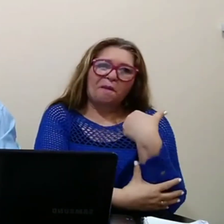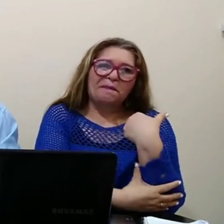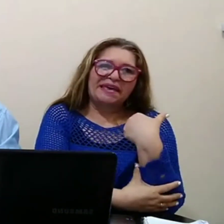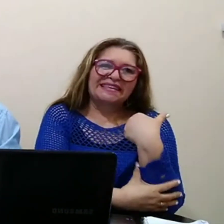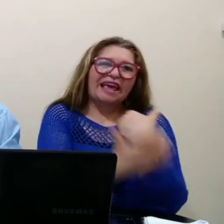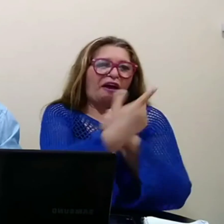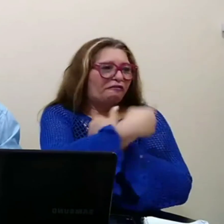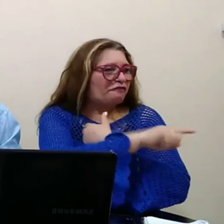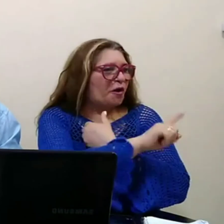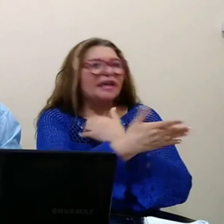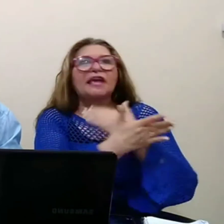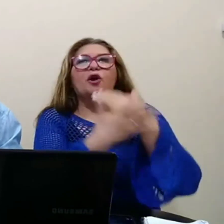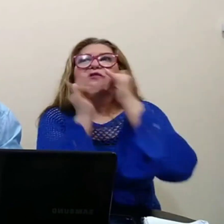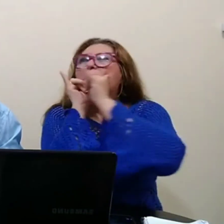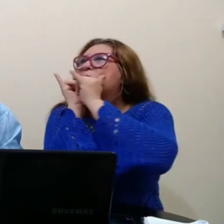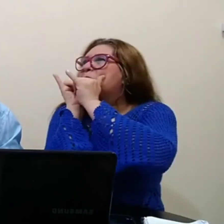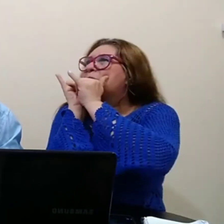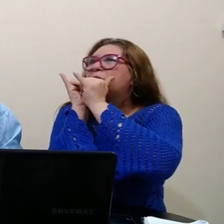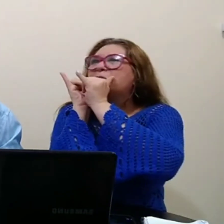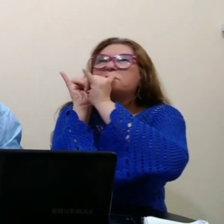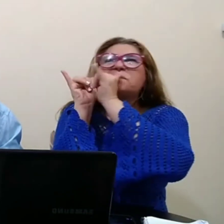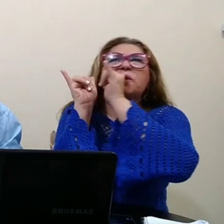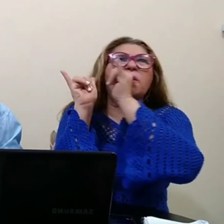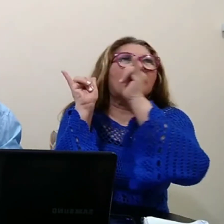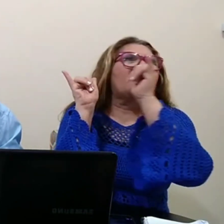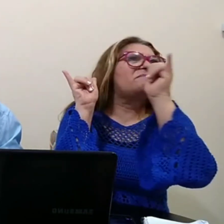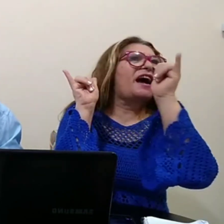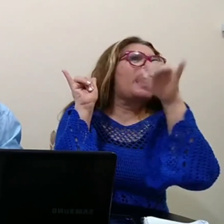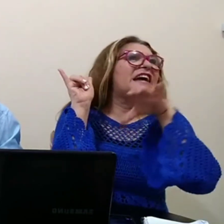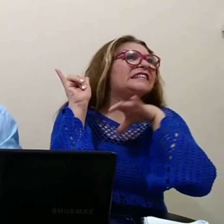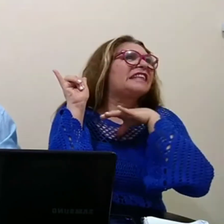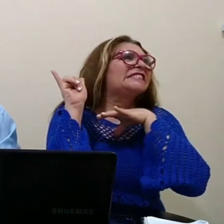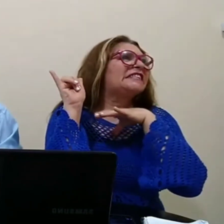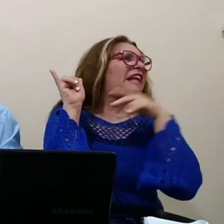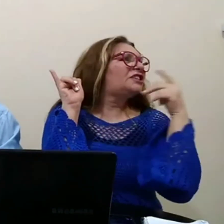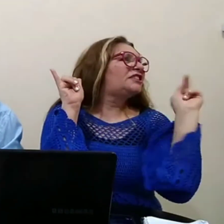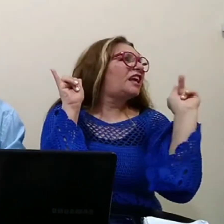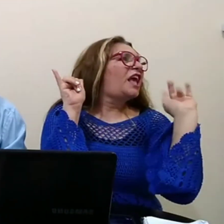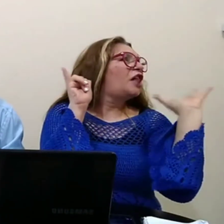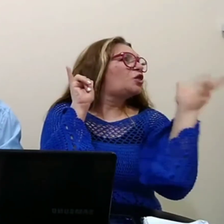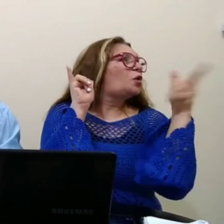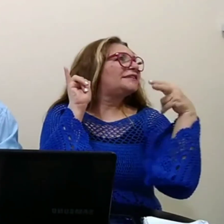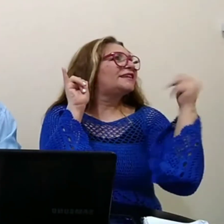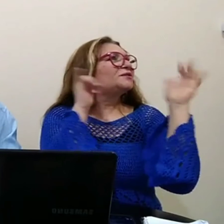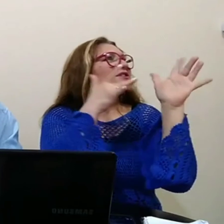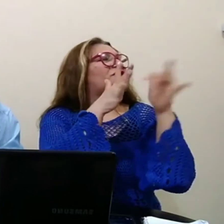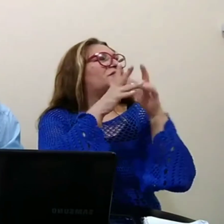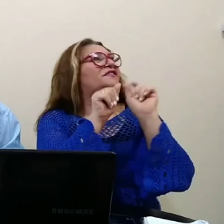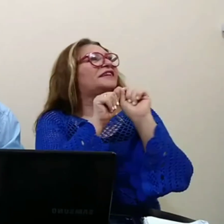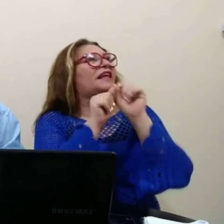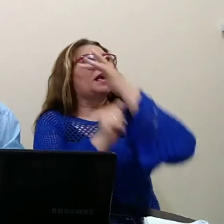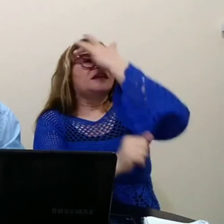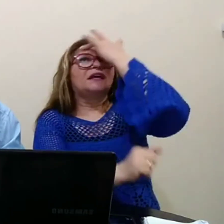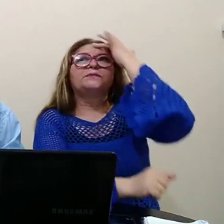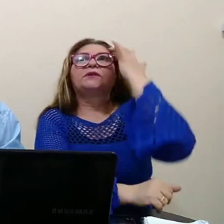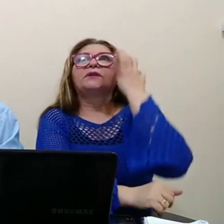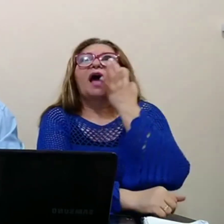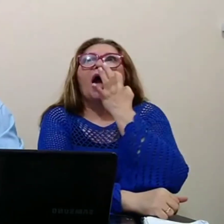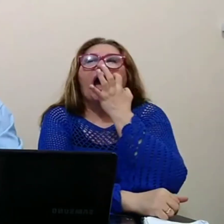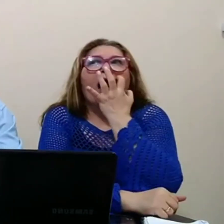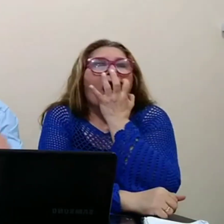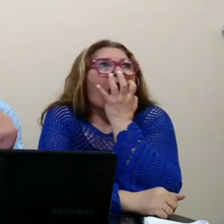e começou a proclamar em Decápolis tudo o que Jesus lhe fizera, e todos se